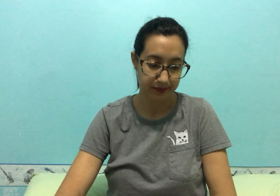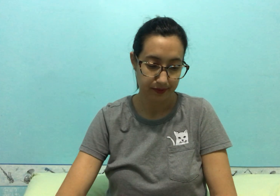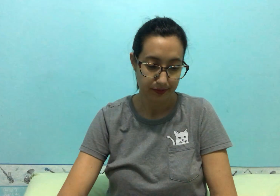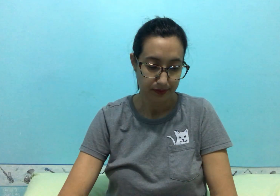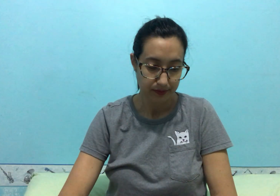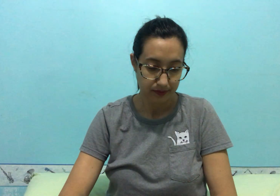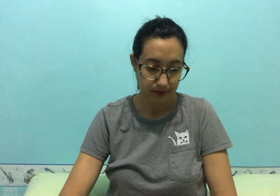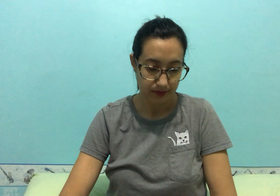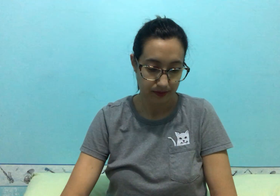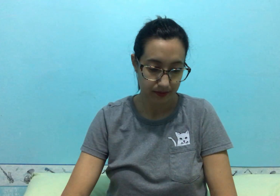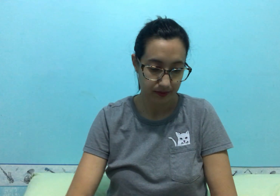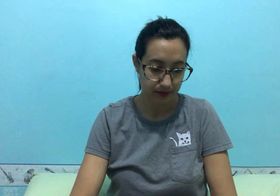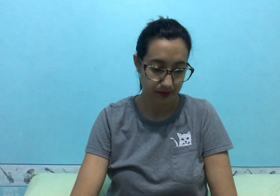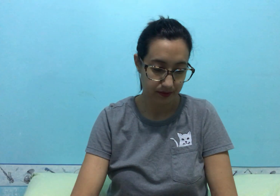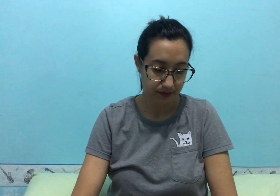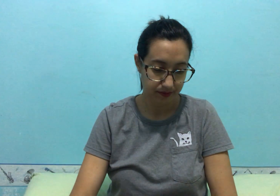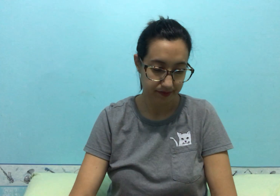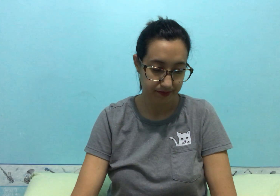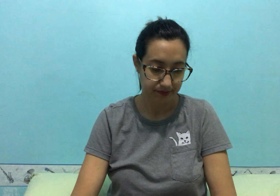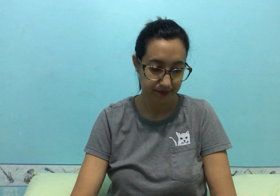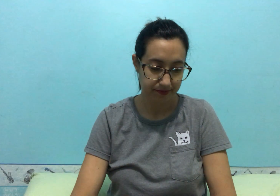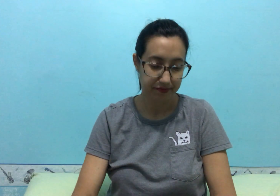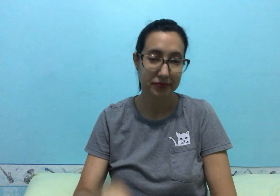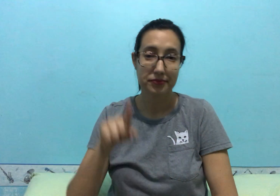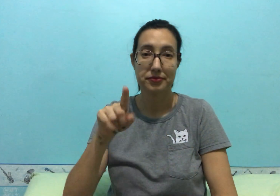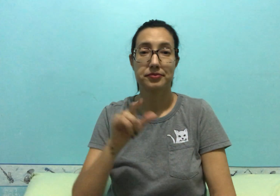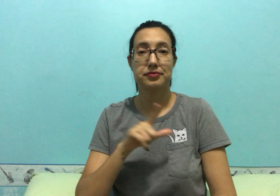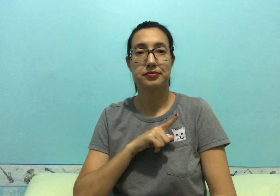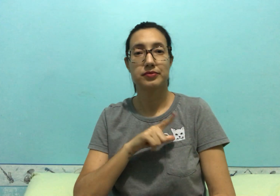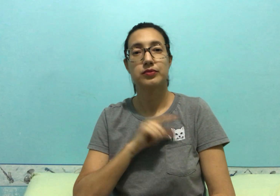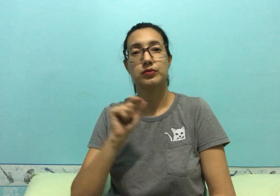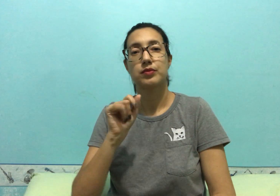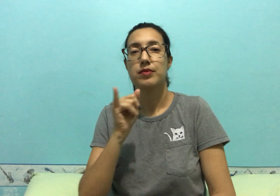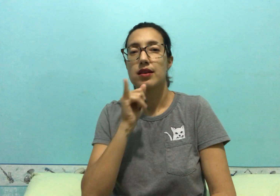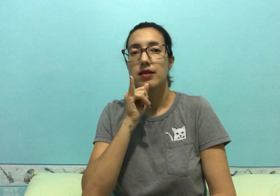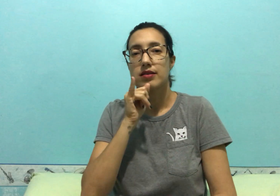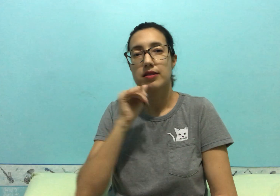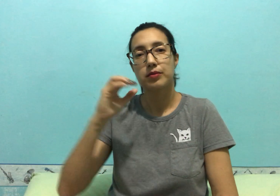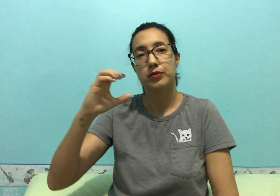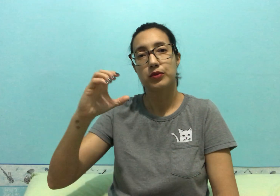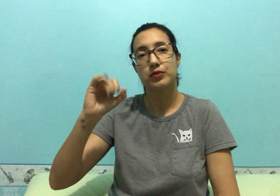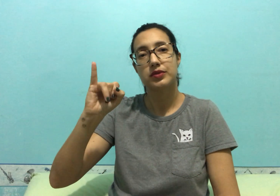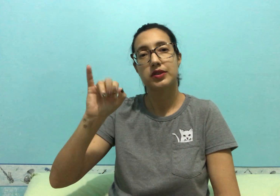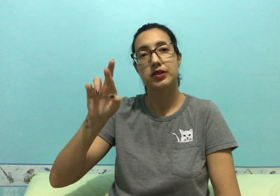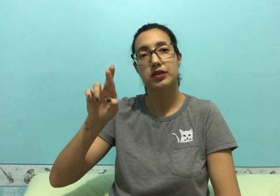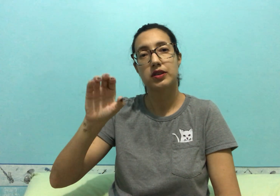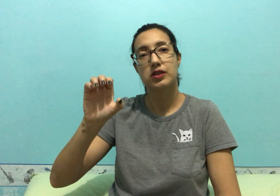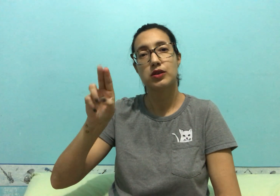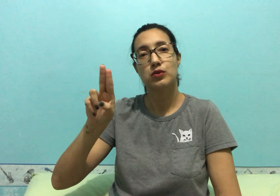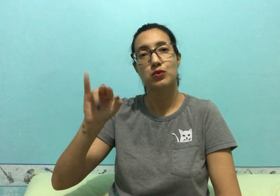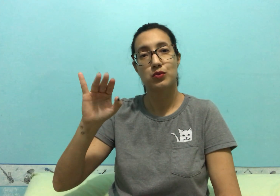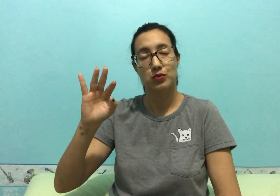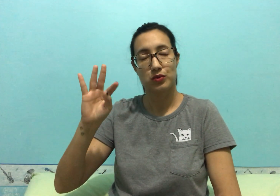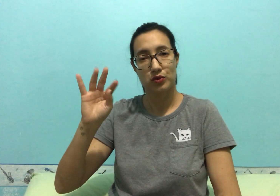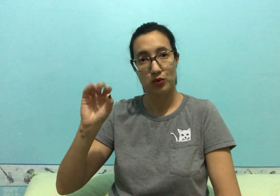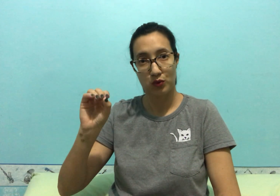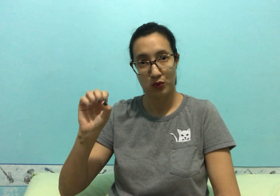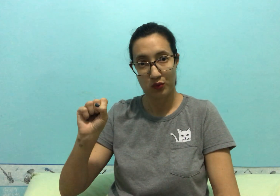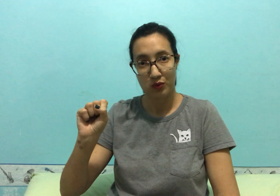E aqui nós temos exemplo de circuitos, né, implementados utilizando porta NOR, e aqui porta NOR e porta NAND.